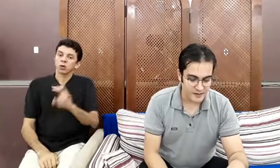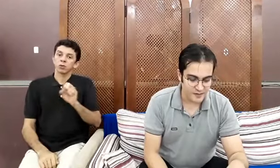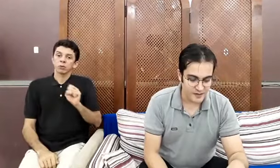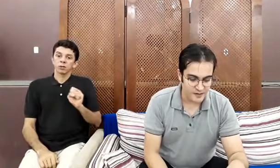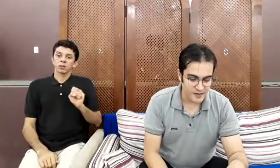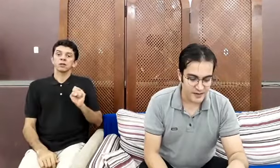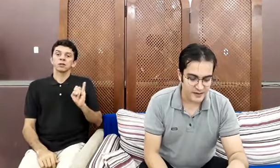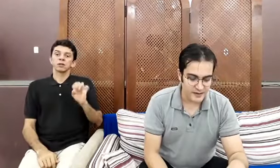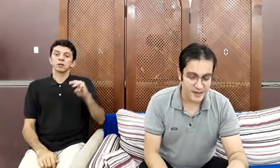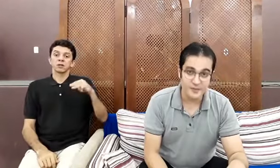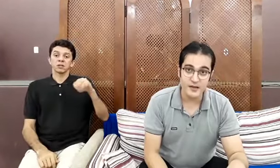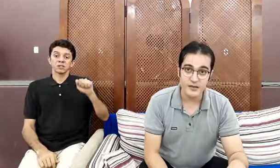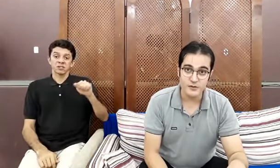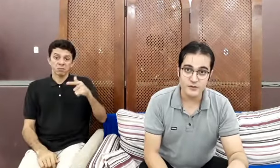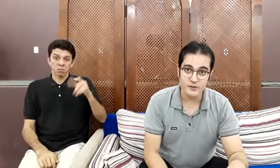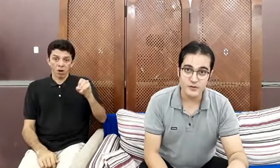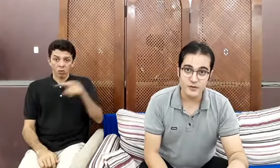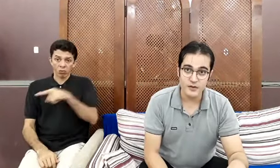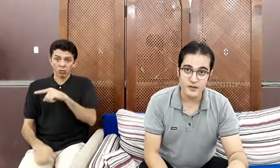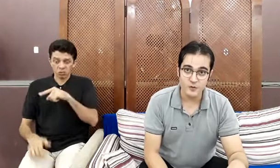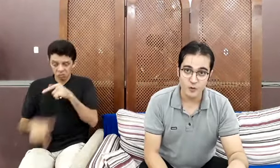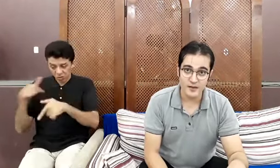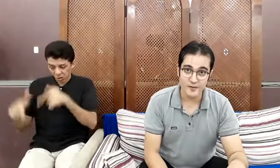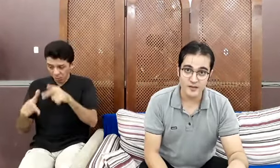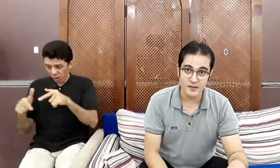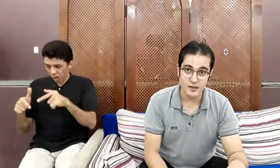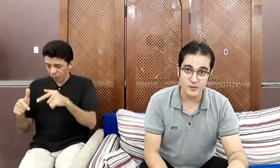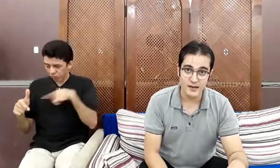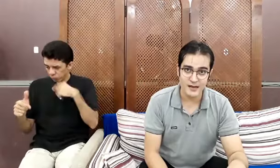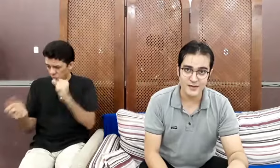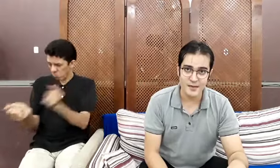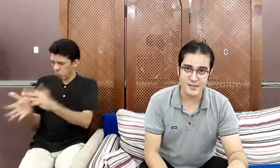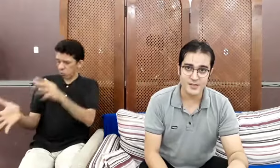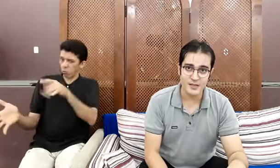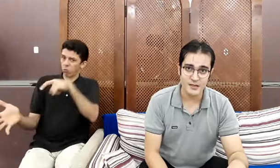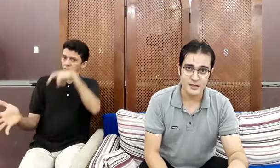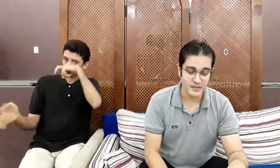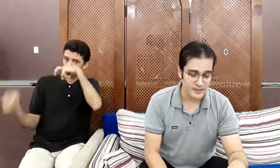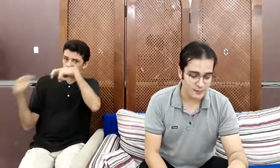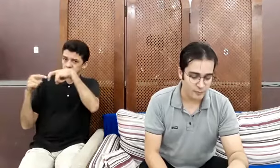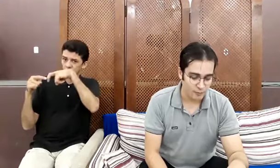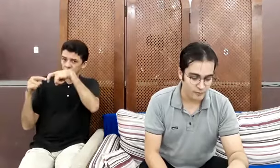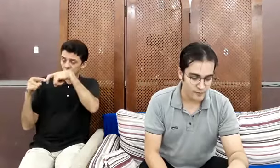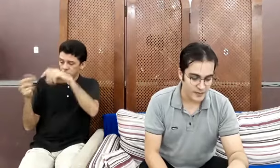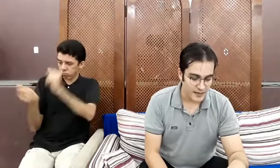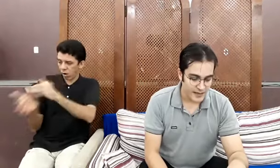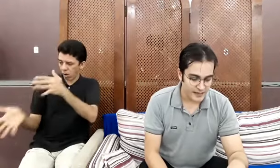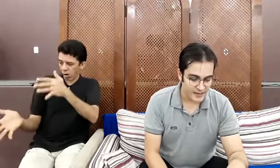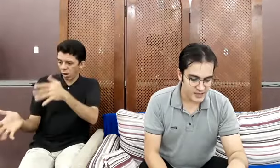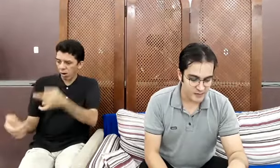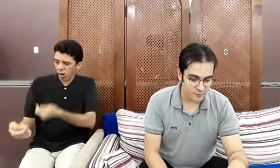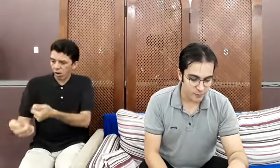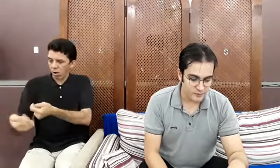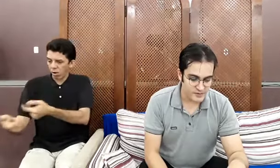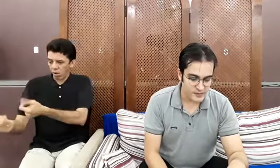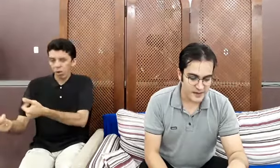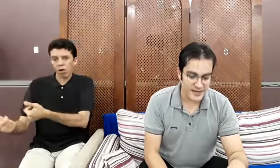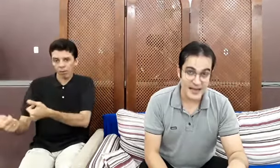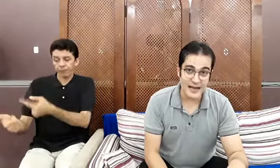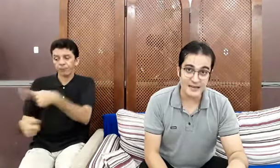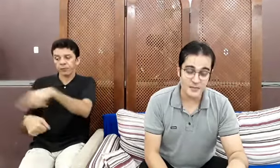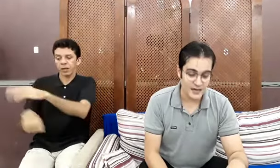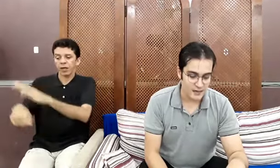praticava feitiçaria ali havia anos. Esse homem ele era feiticeiro, praticava magia e enganava o povo. Ele deixava o povo de